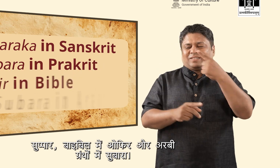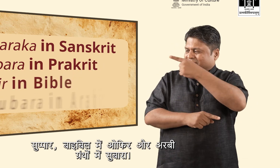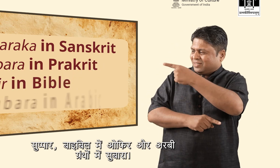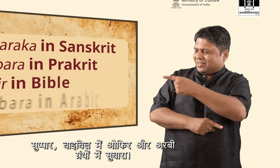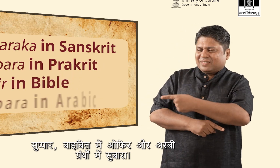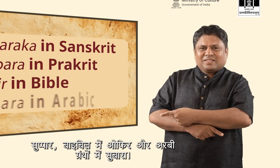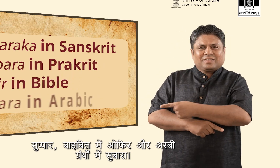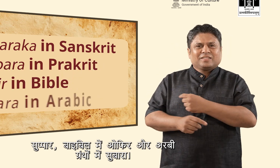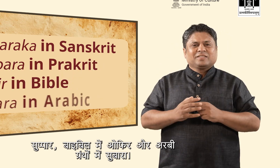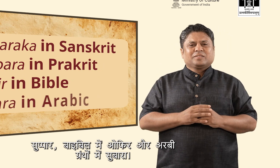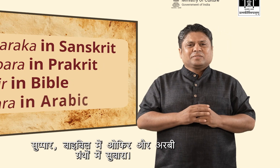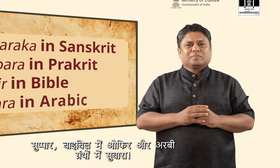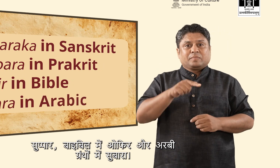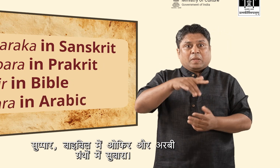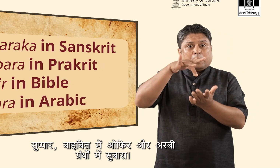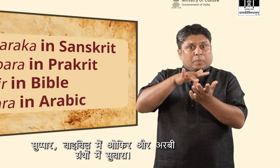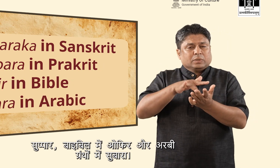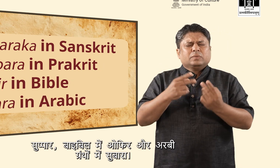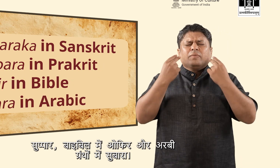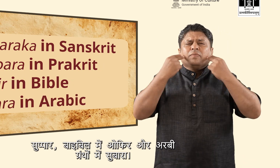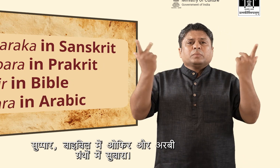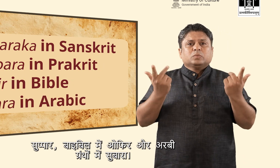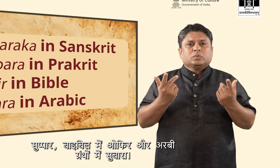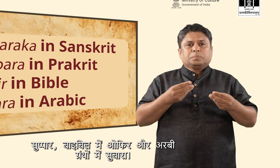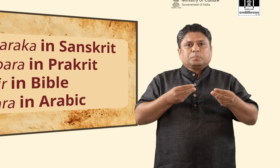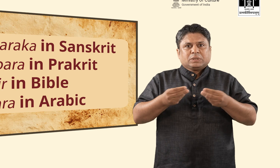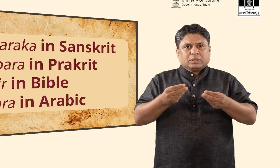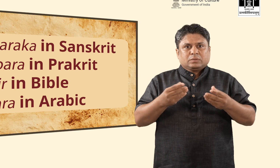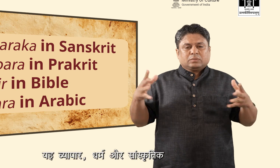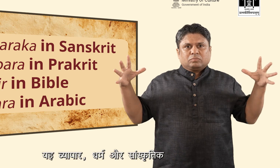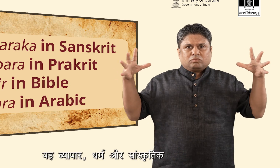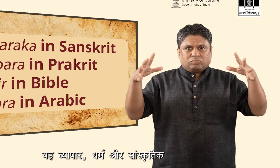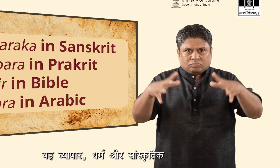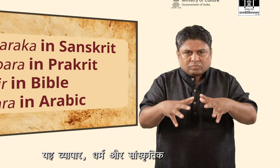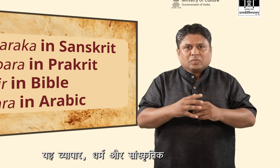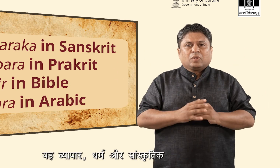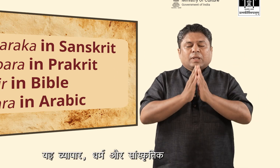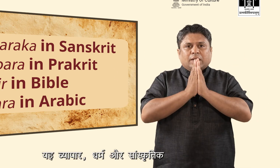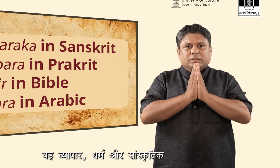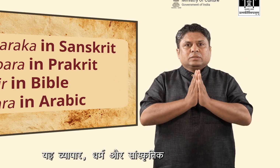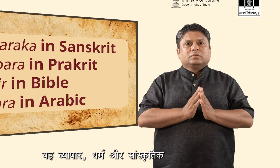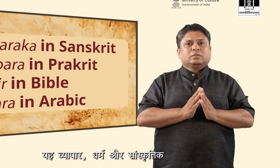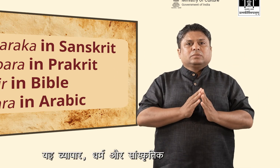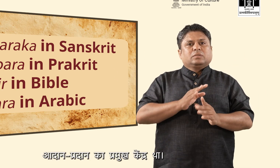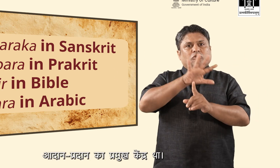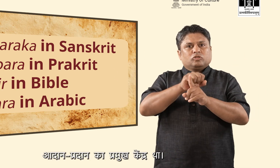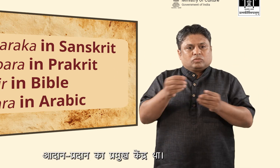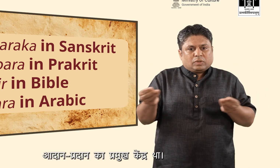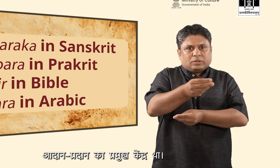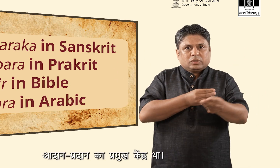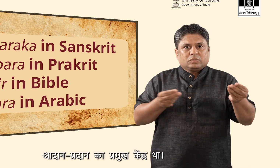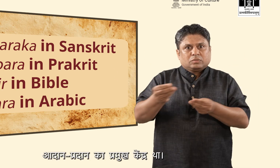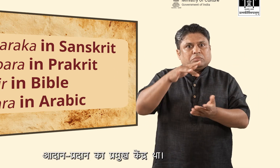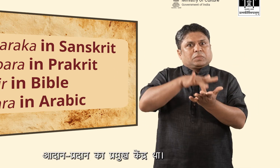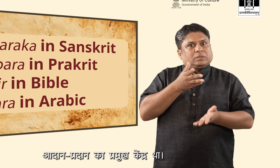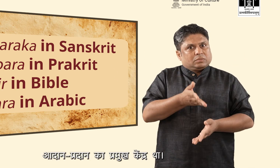बाइबल में ओफिर और अरबी ग्रंथों में सुबारा। ये व्यापार, धर्म और सांस्कृतिक आदान प्रदान